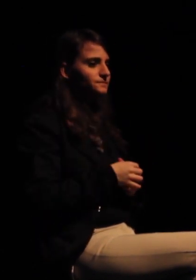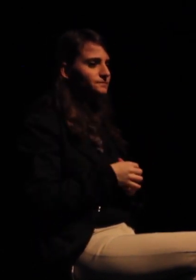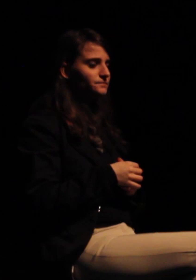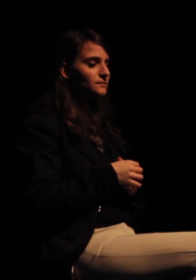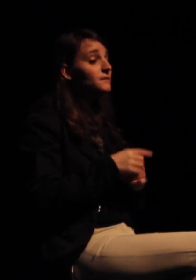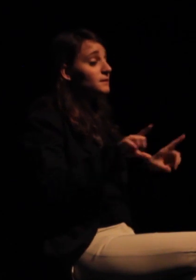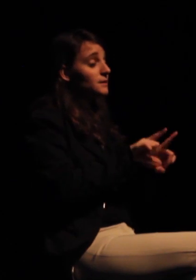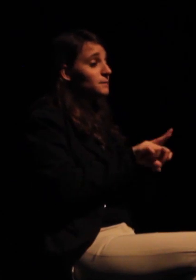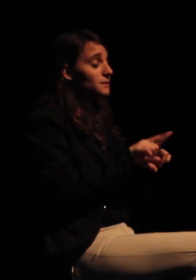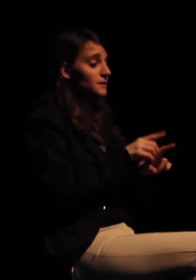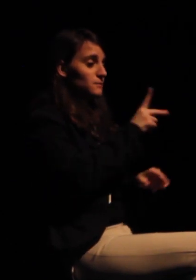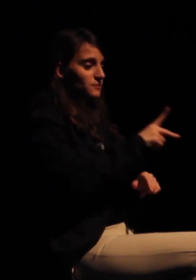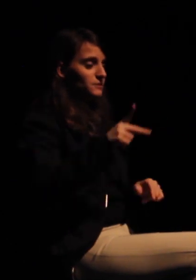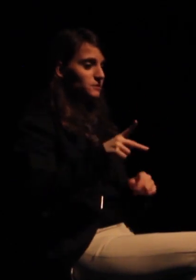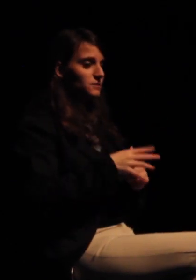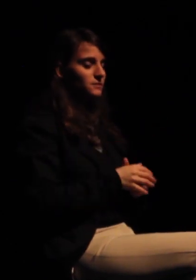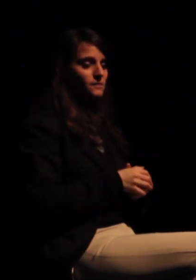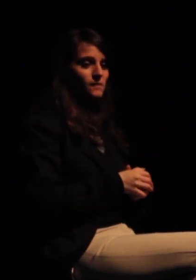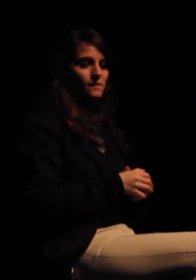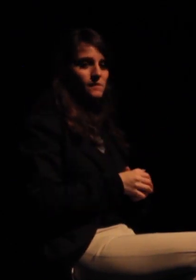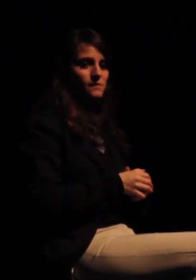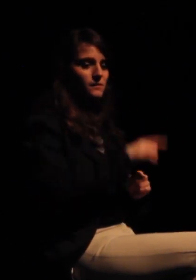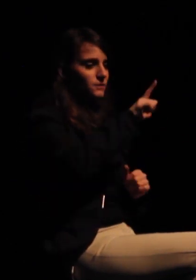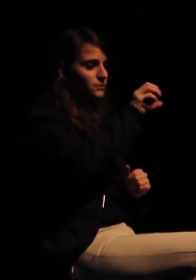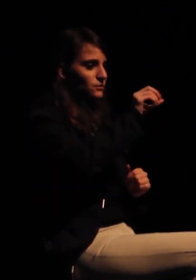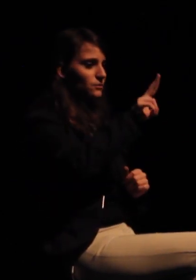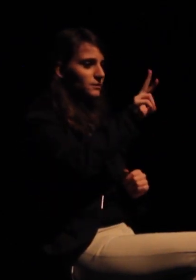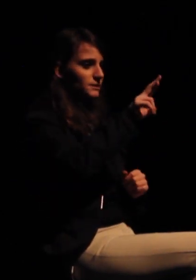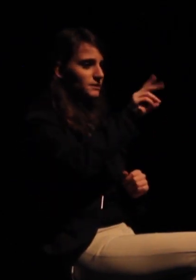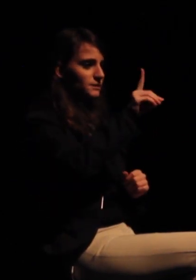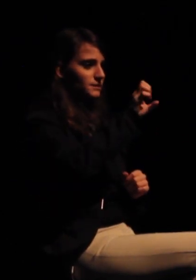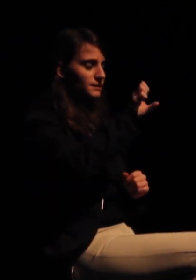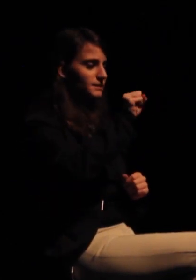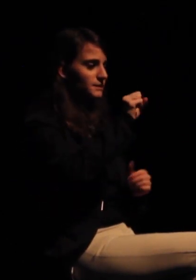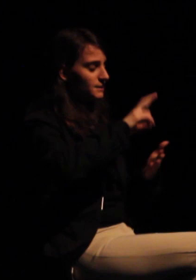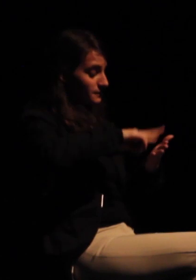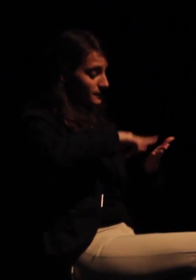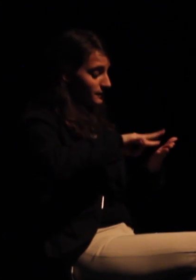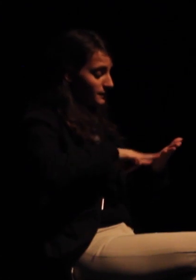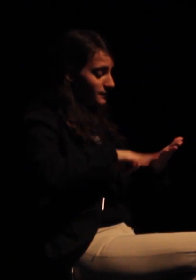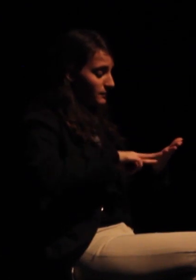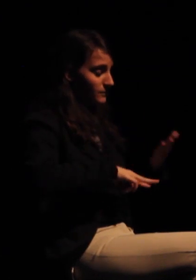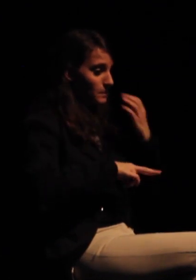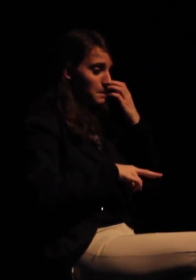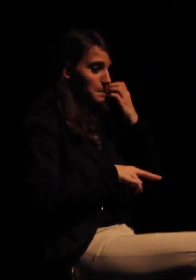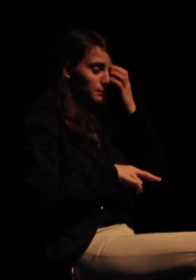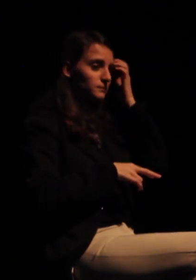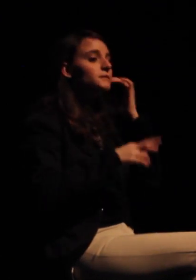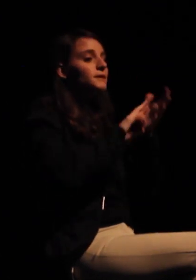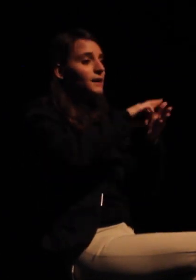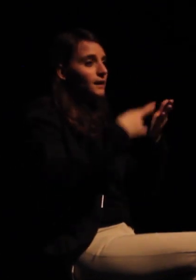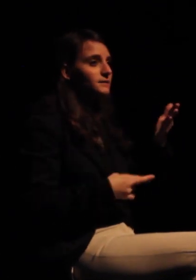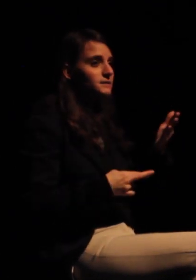e outra coisa, ela, a Lourdes e a Ruth, elas liam a